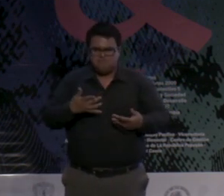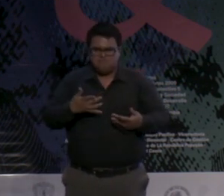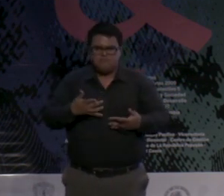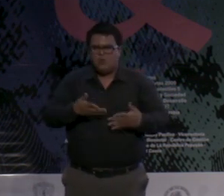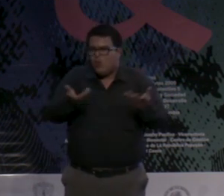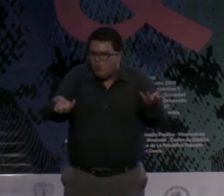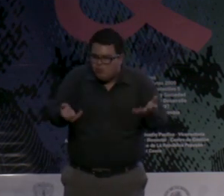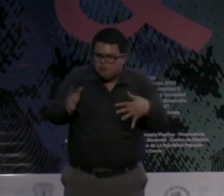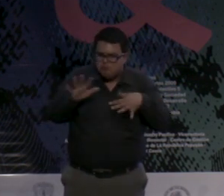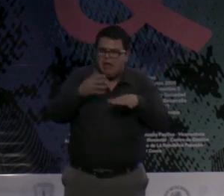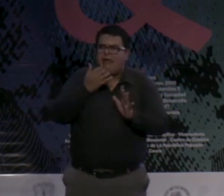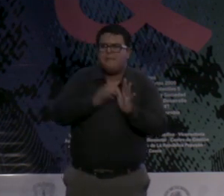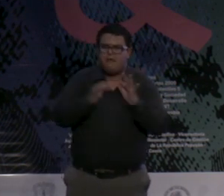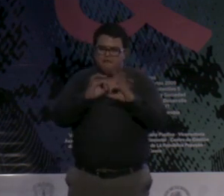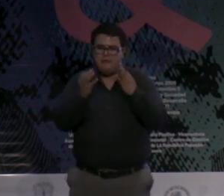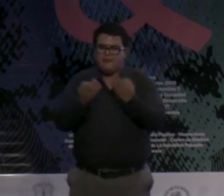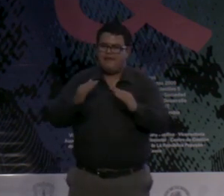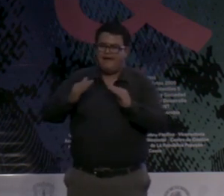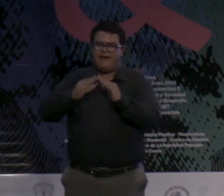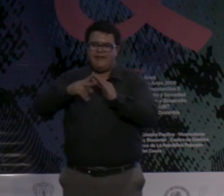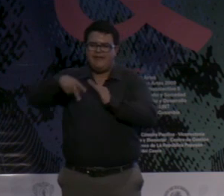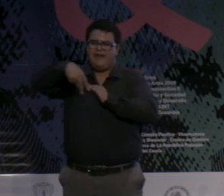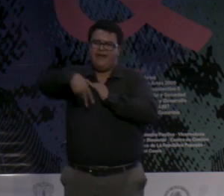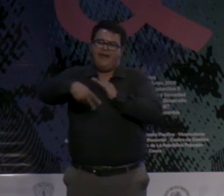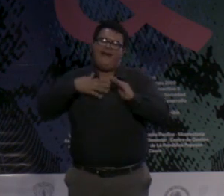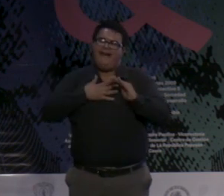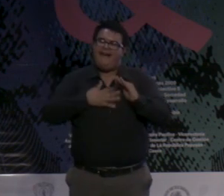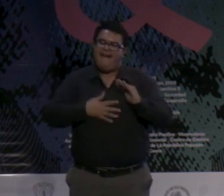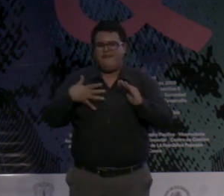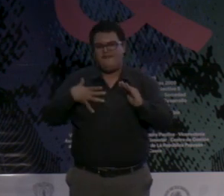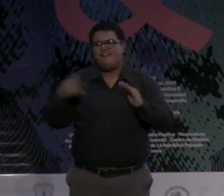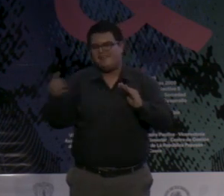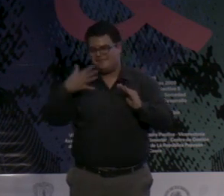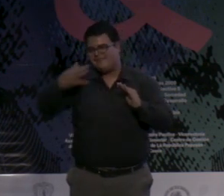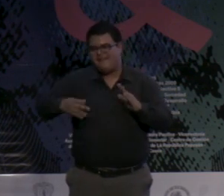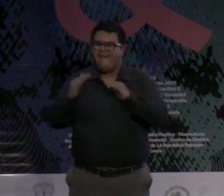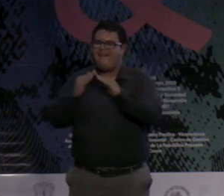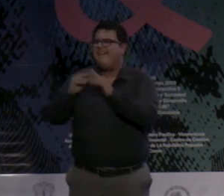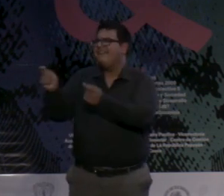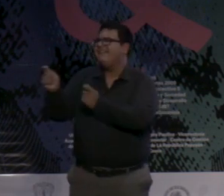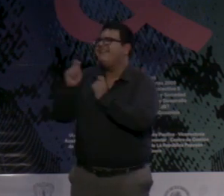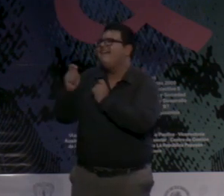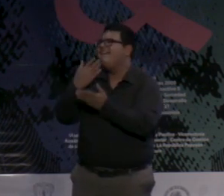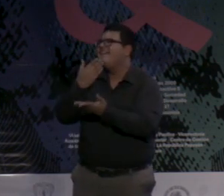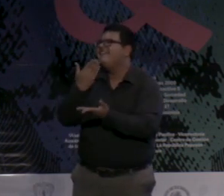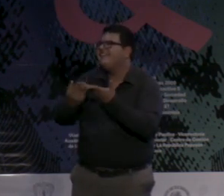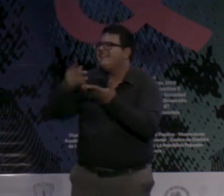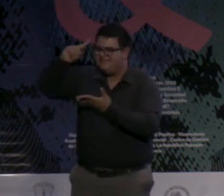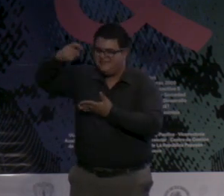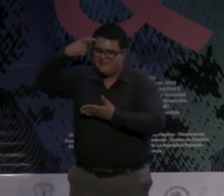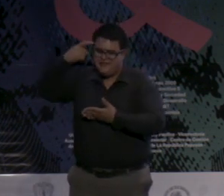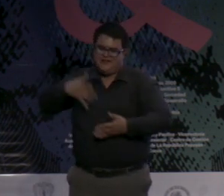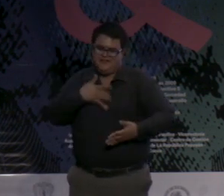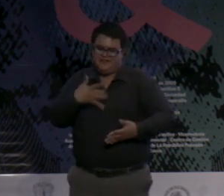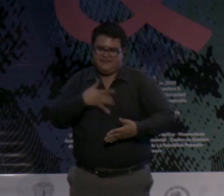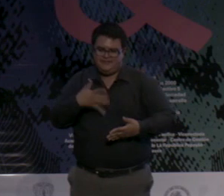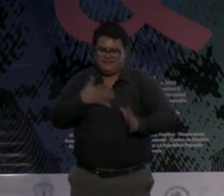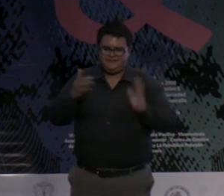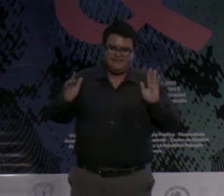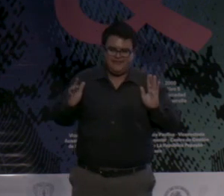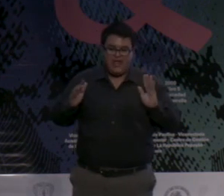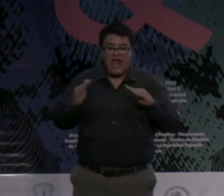forma las familias frente a sus casas lograban ser felices porque el gobierno les había asignado una casa, el Estado les había asignado una casa. La entrega